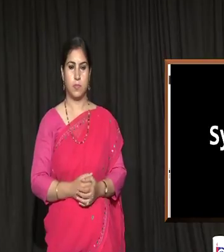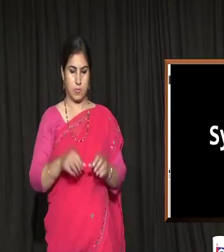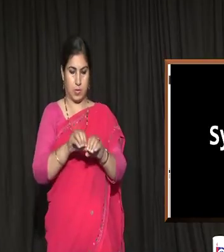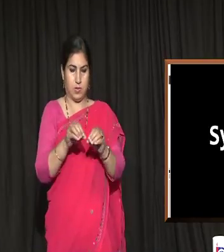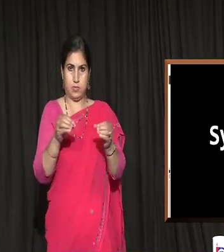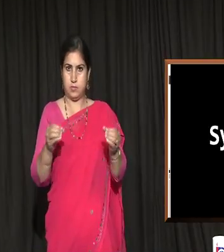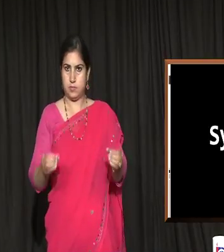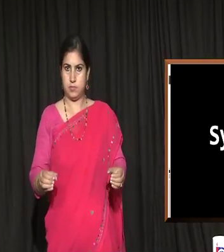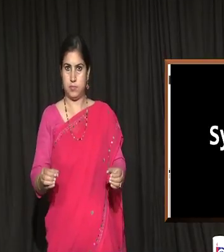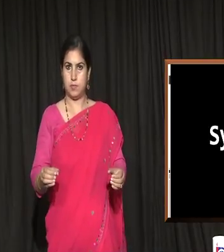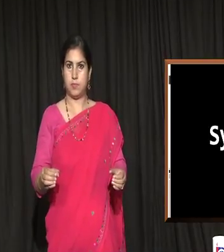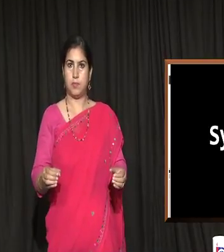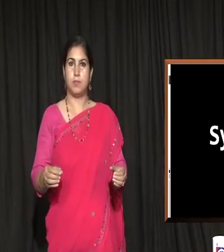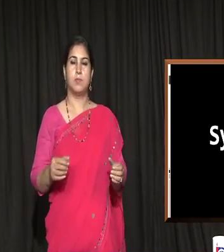सिस्टम प्रणाली.